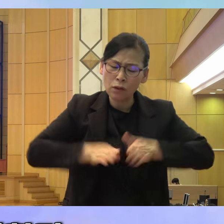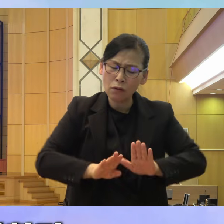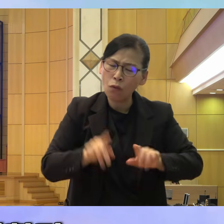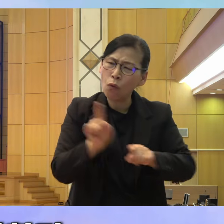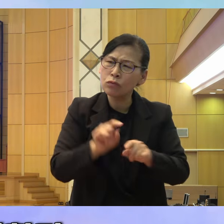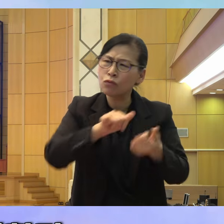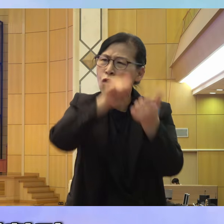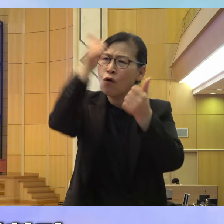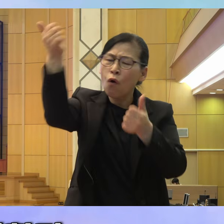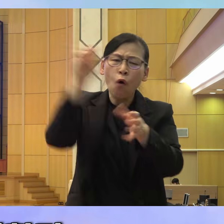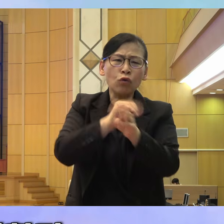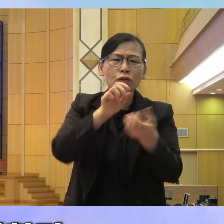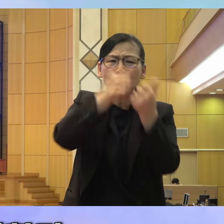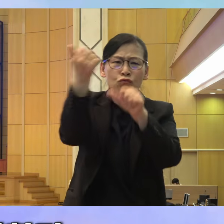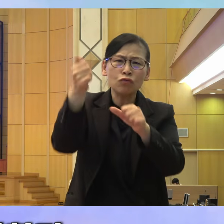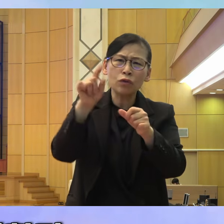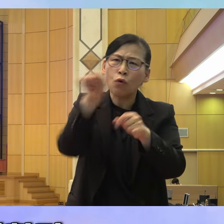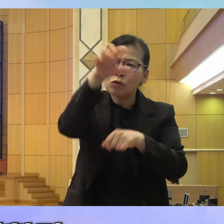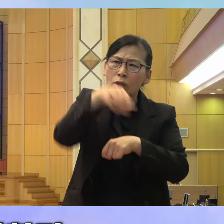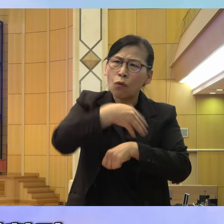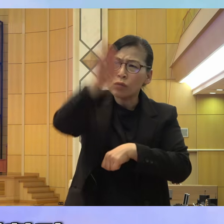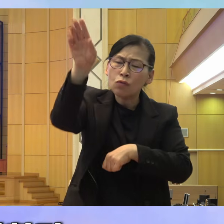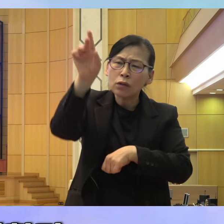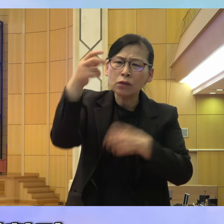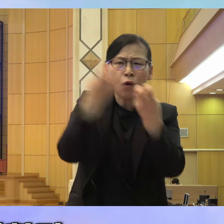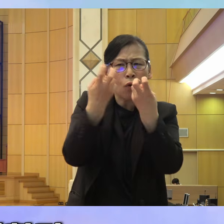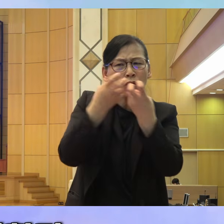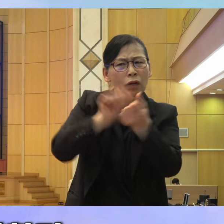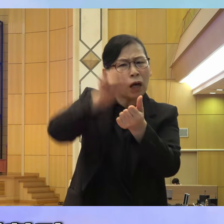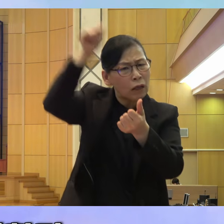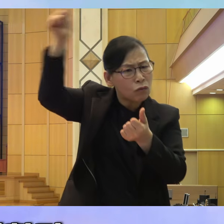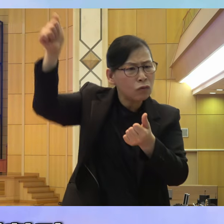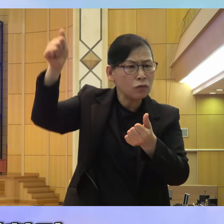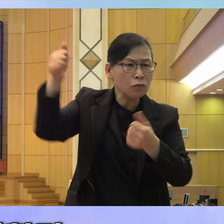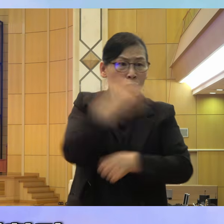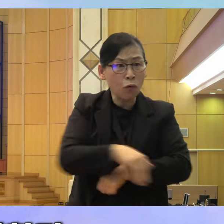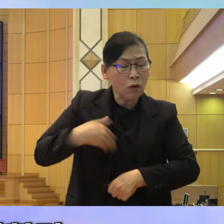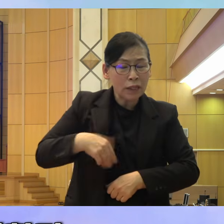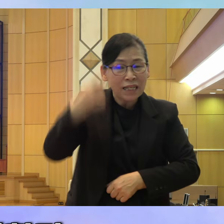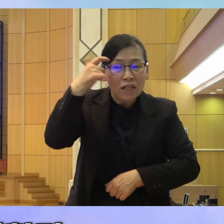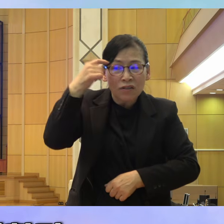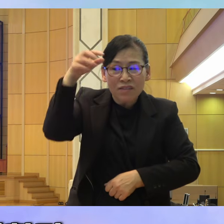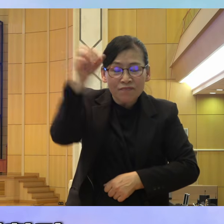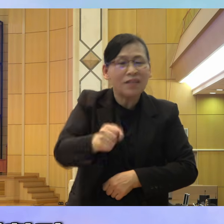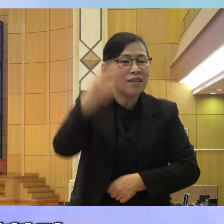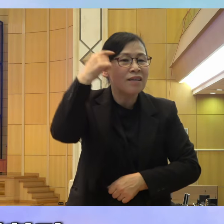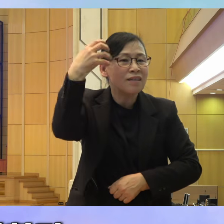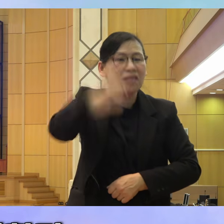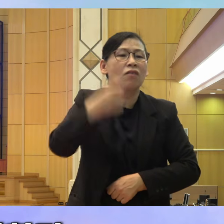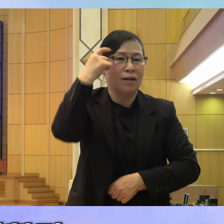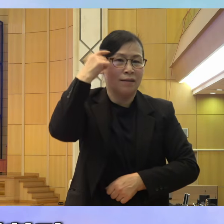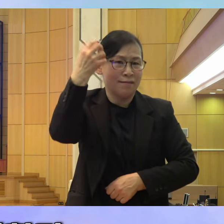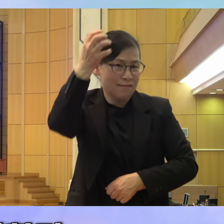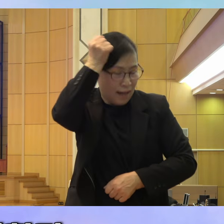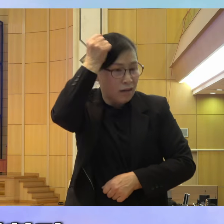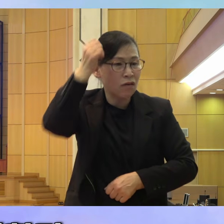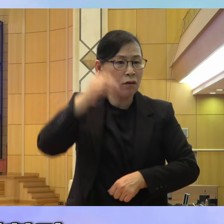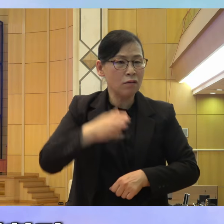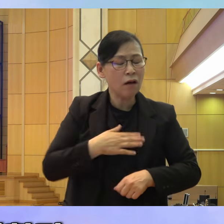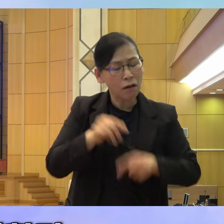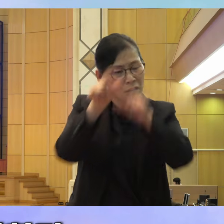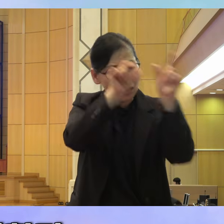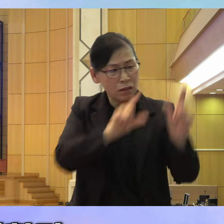소위 믿지 않는 사람들은 영이 뭔지, 천국이 있는지 지옥이 있는지, 내가 왜